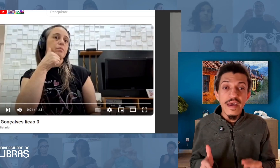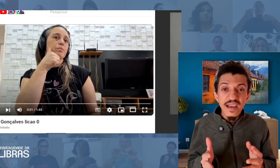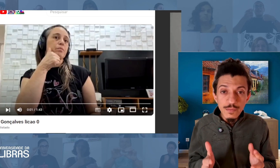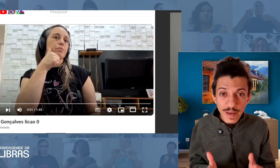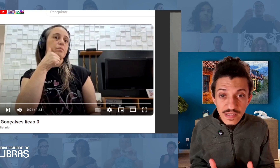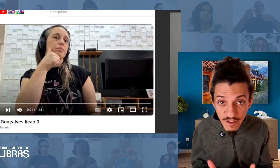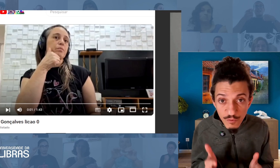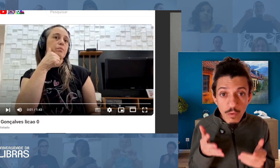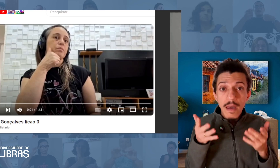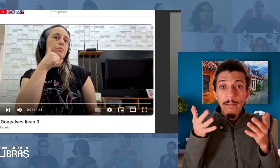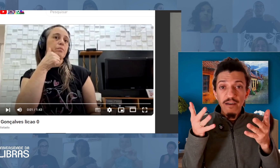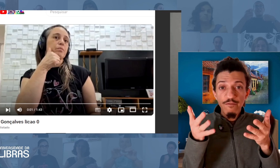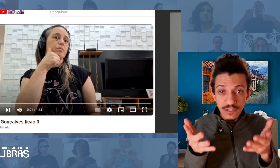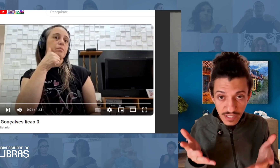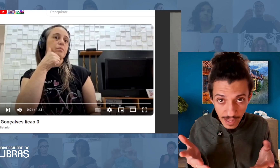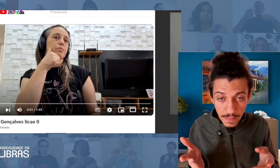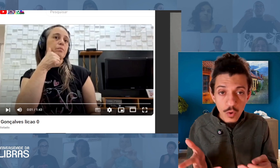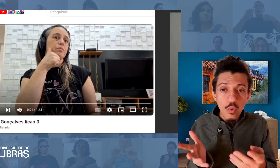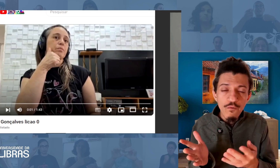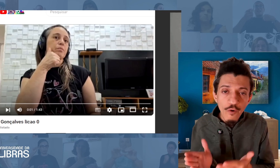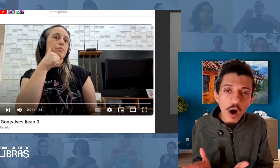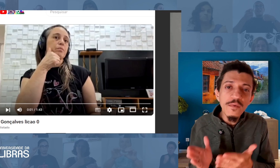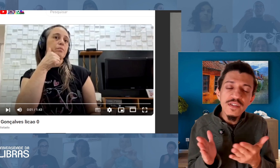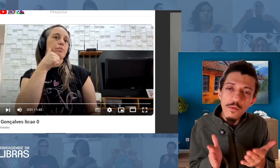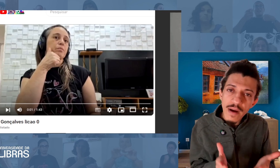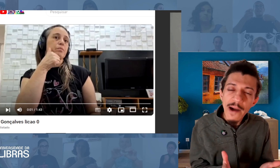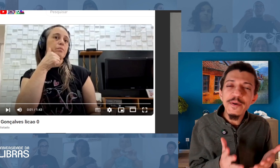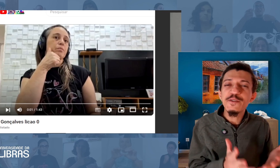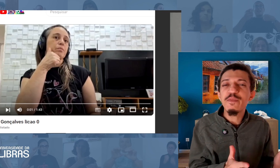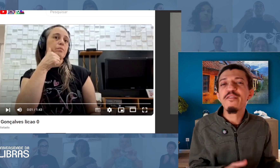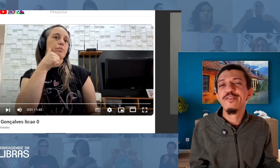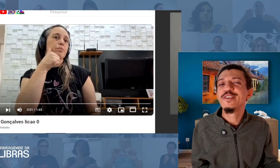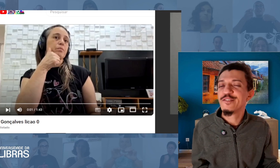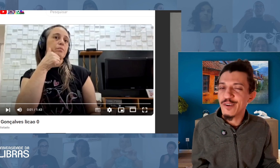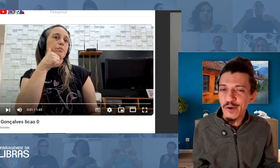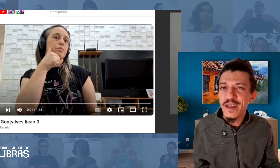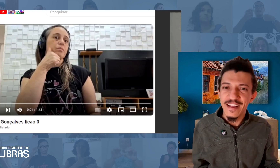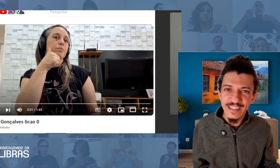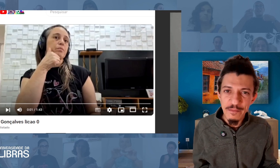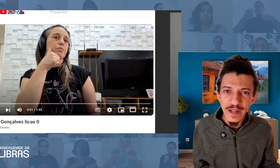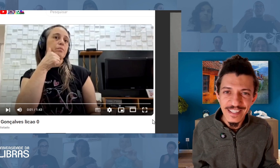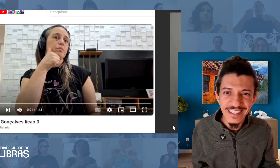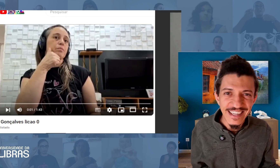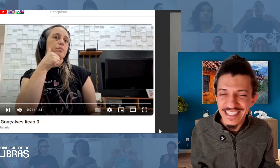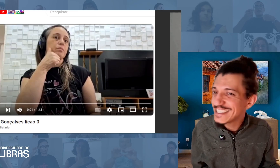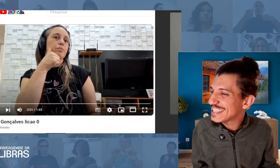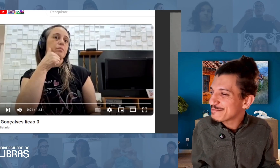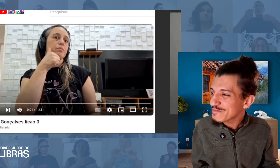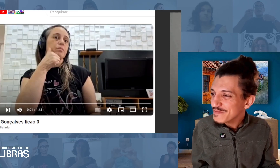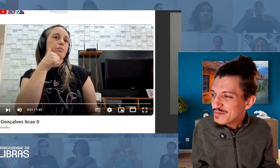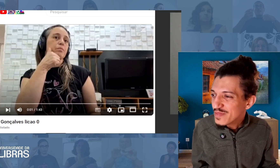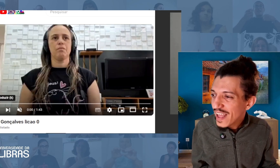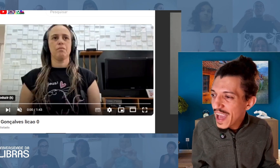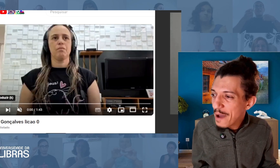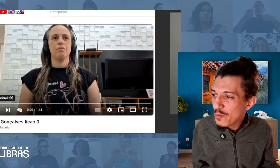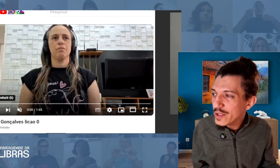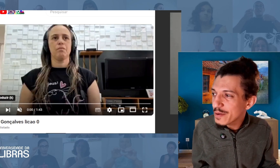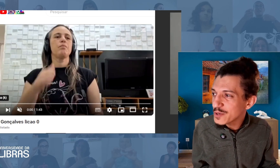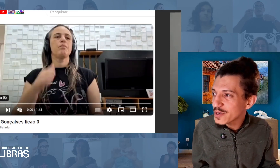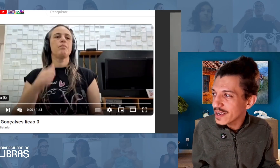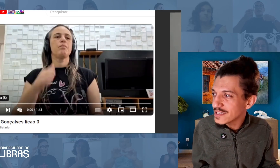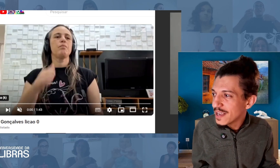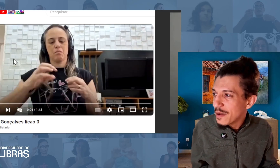direcionado, específico para você, conforme o seu mapa de perfil individual de aprendizagem. Gente, é